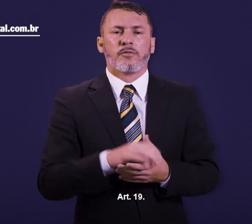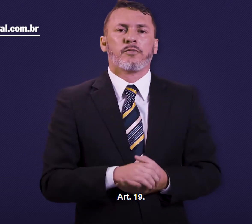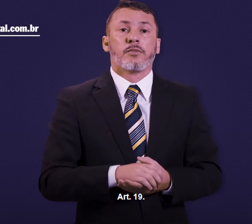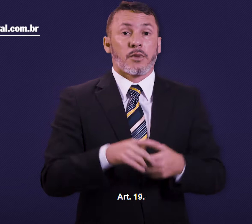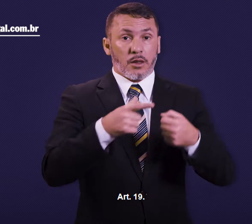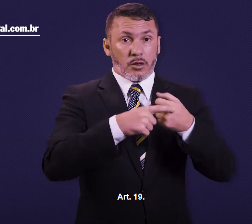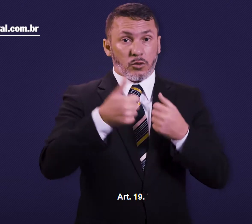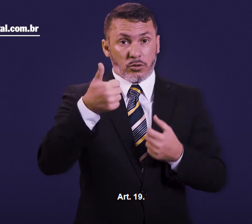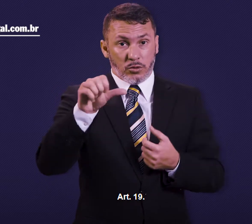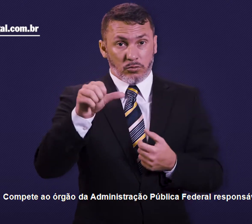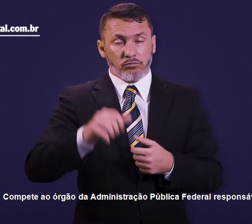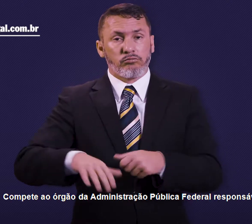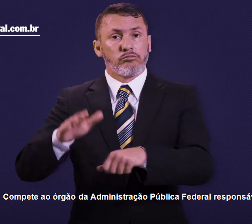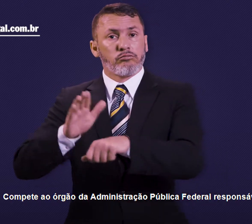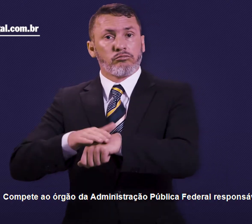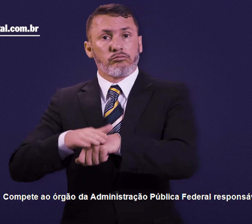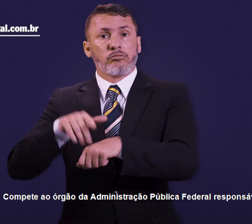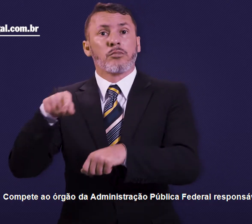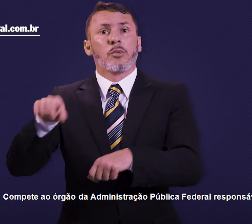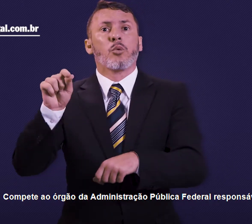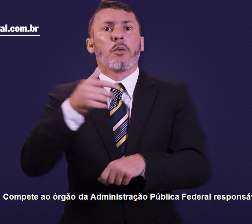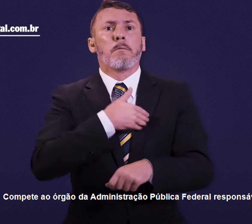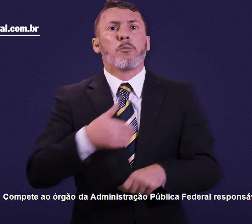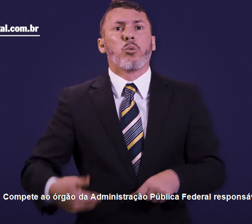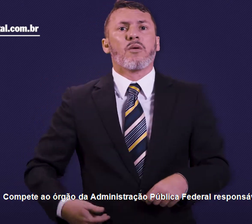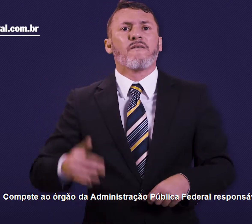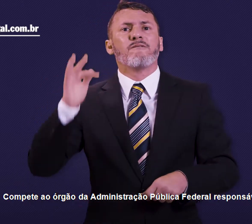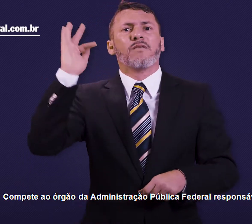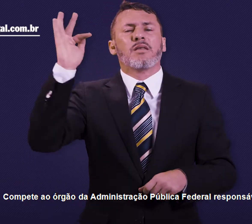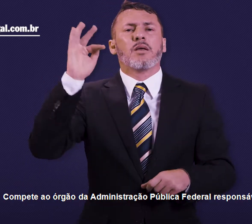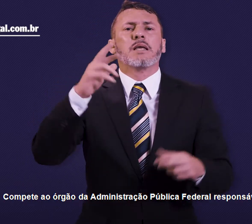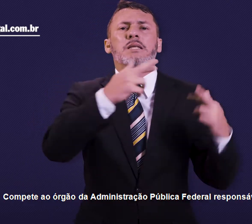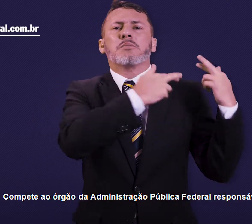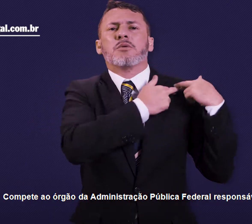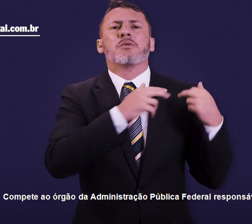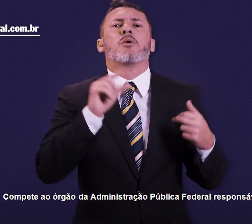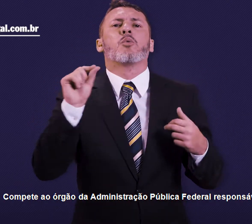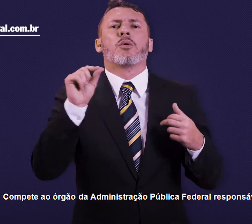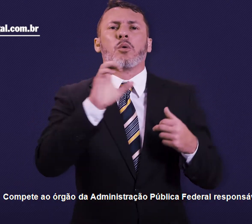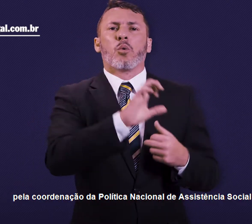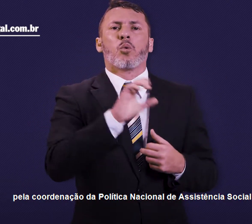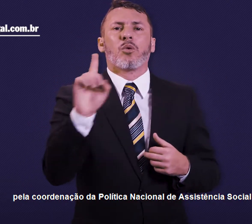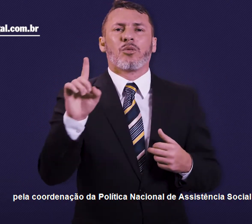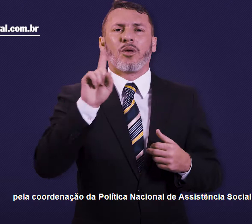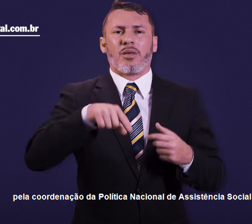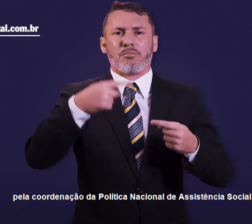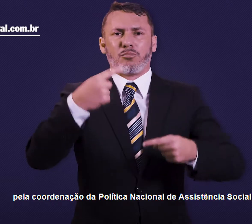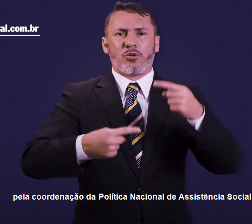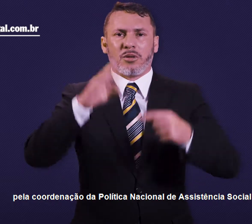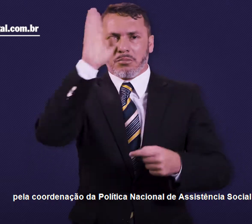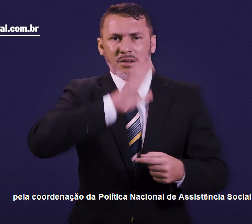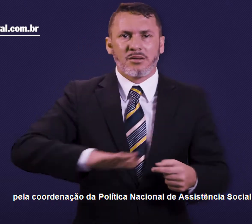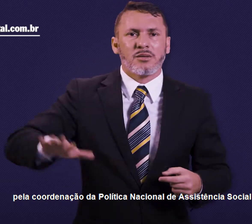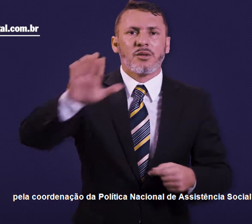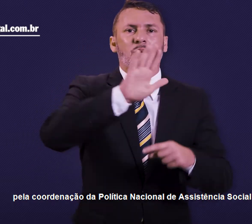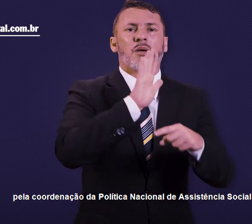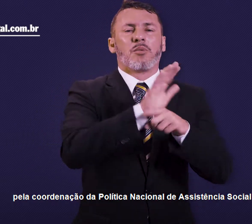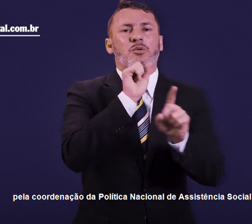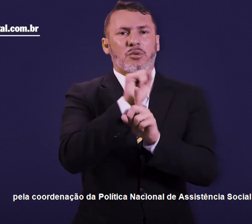Artigo 19. Compete ao órgão da Administração Pública Federal responsável pela coordenação da Política Nacional de